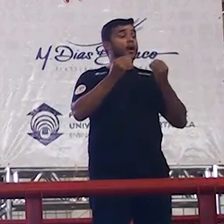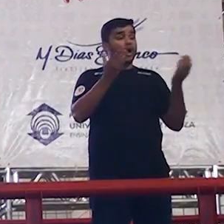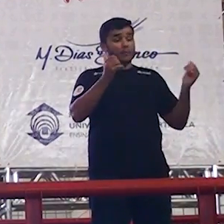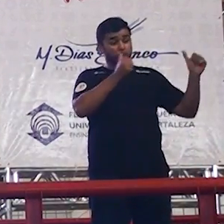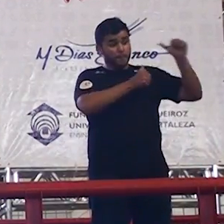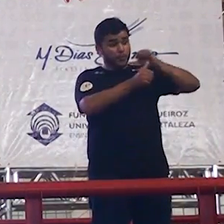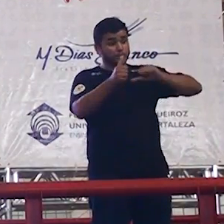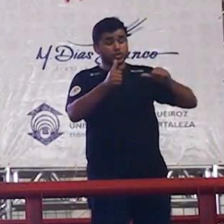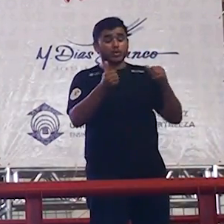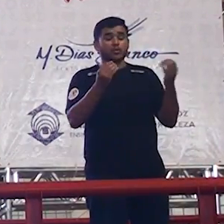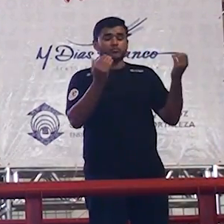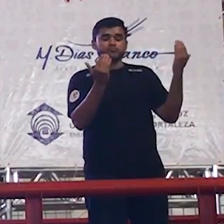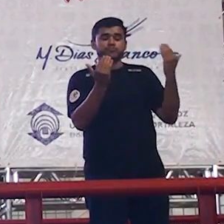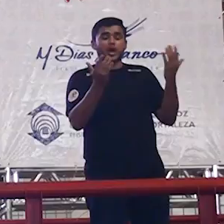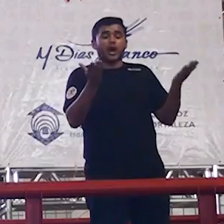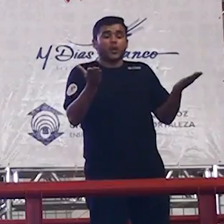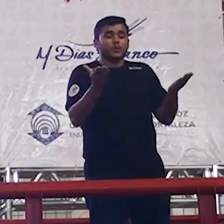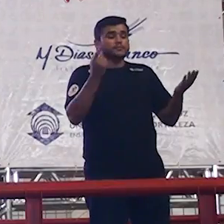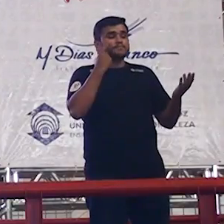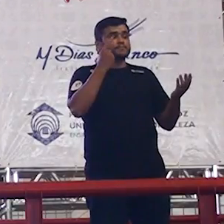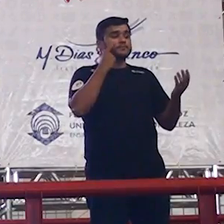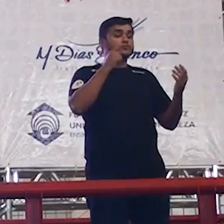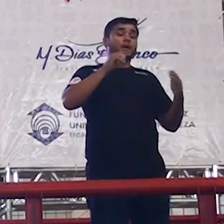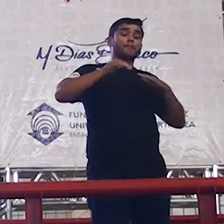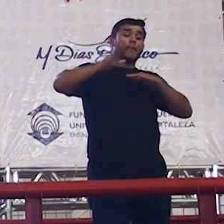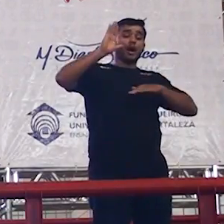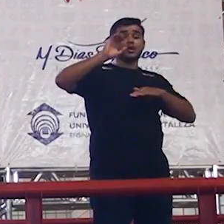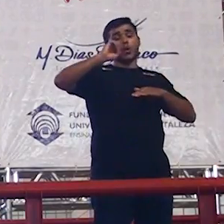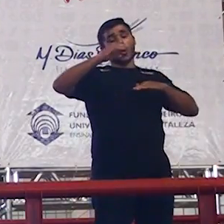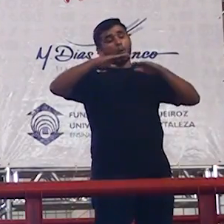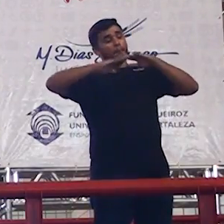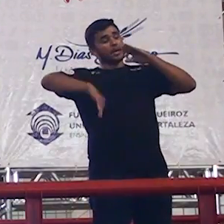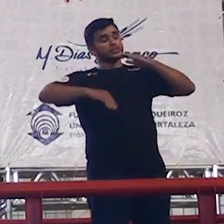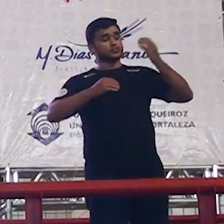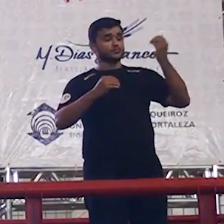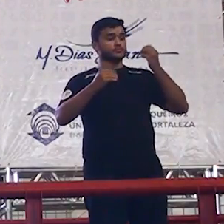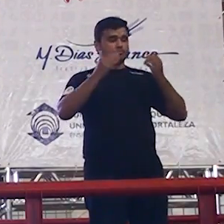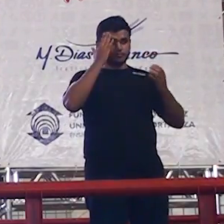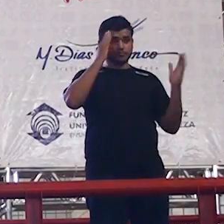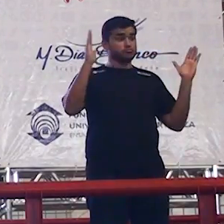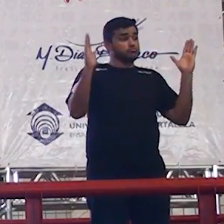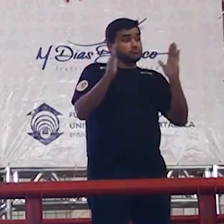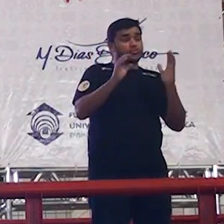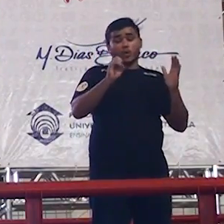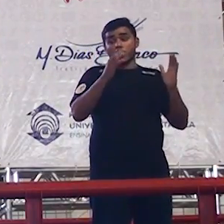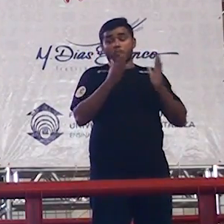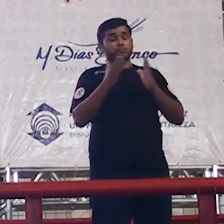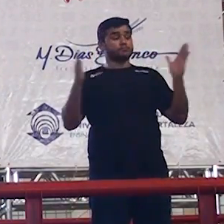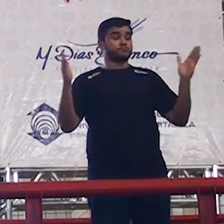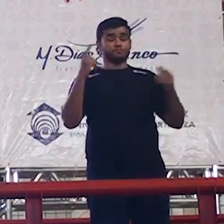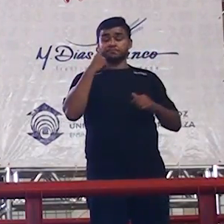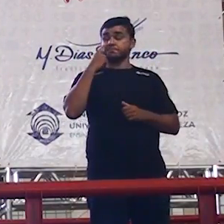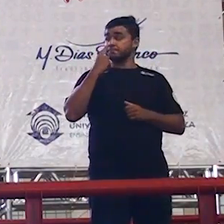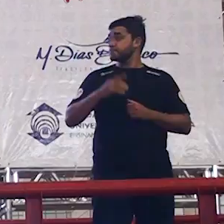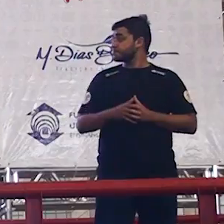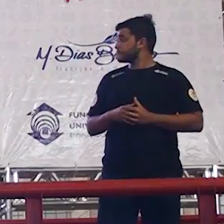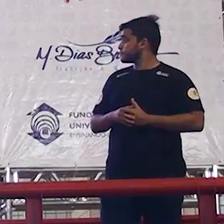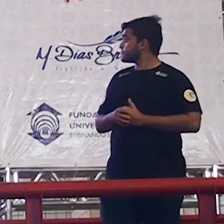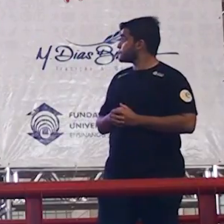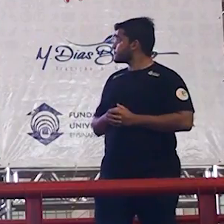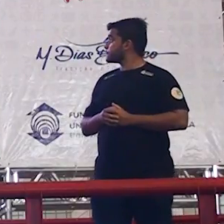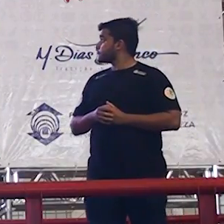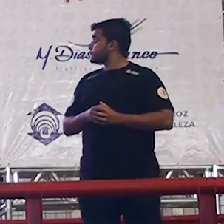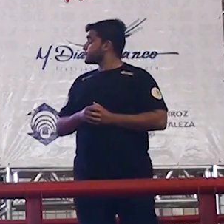área depois, para saber se aumentou ou diminuiu. Então, eu vou ter o seguinte, ó.